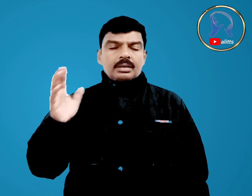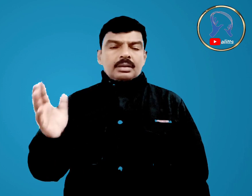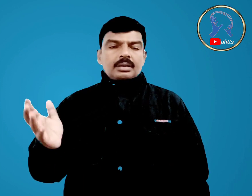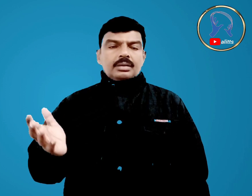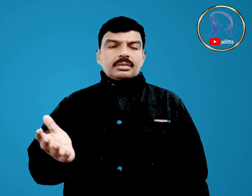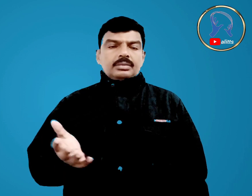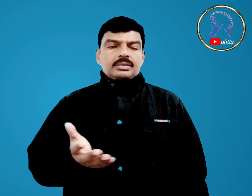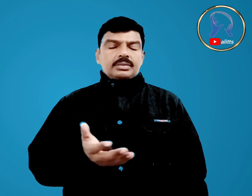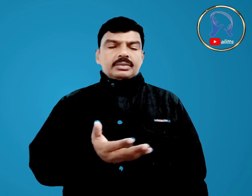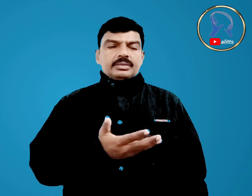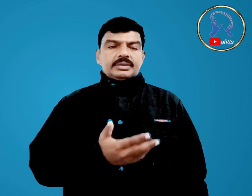और